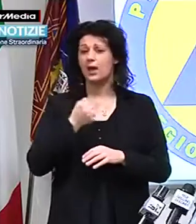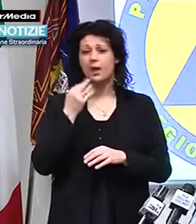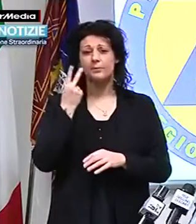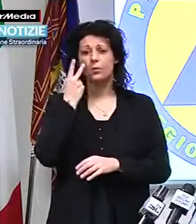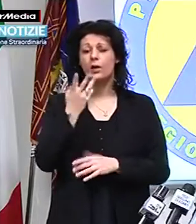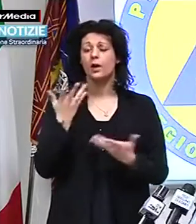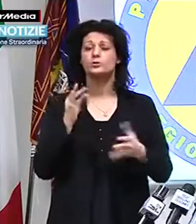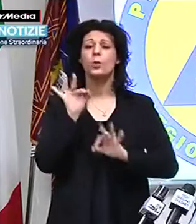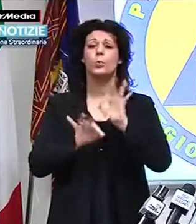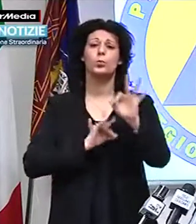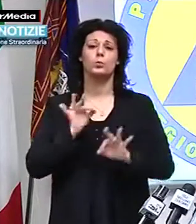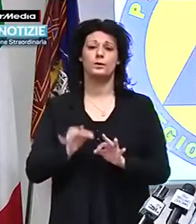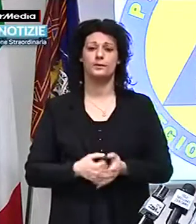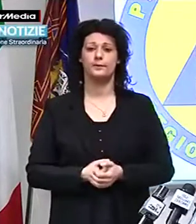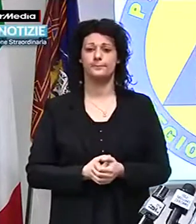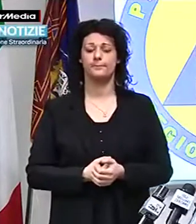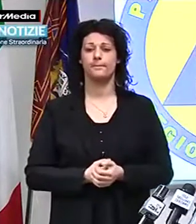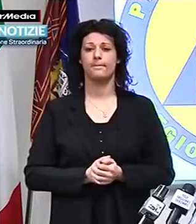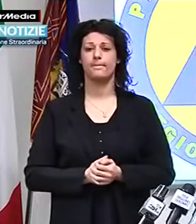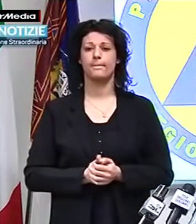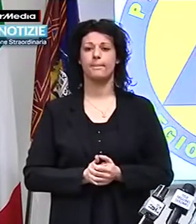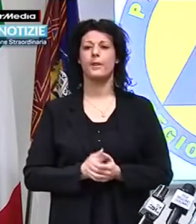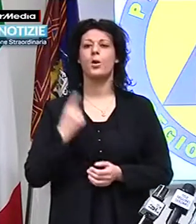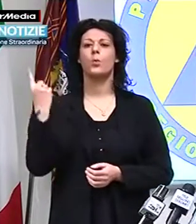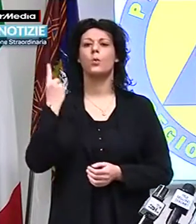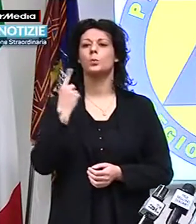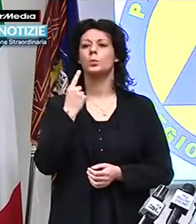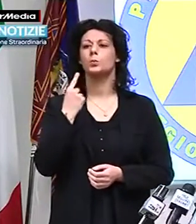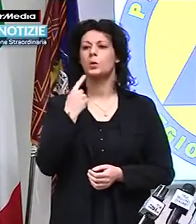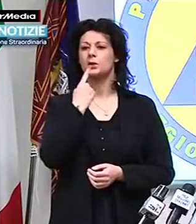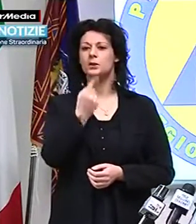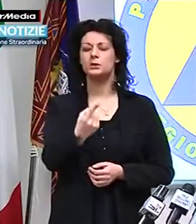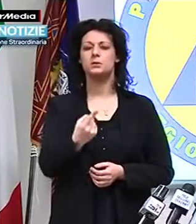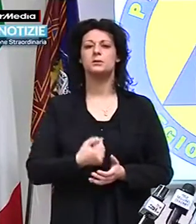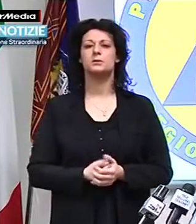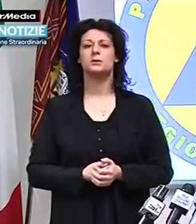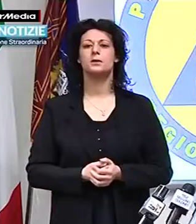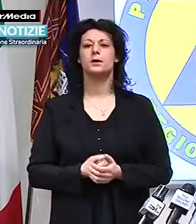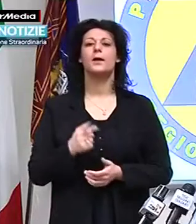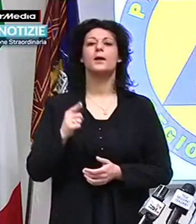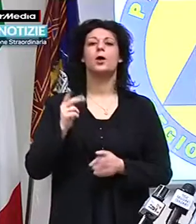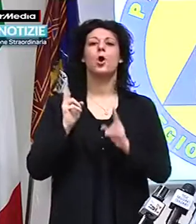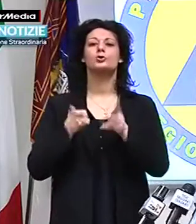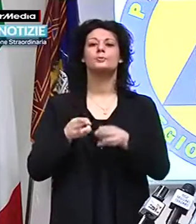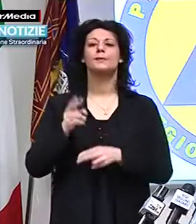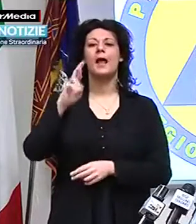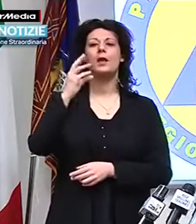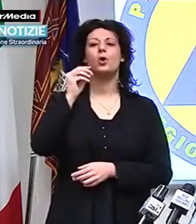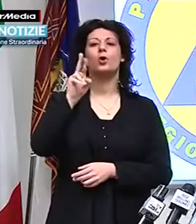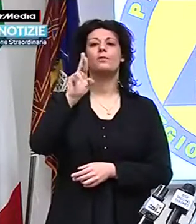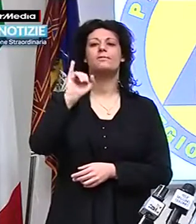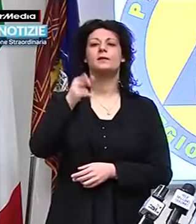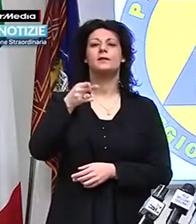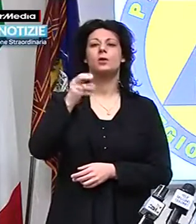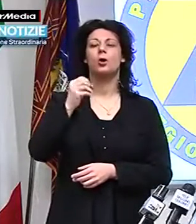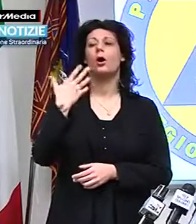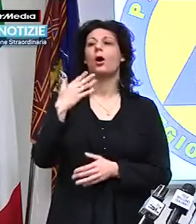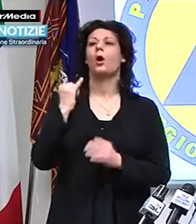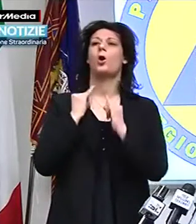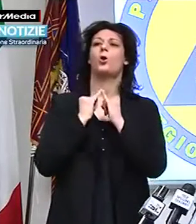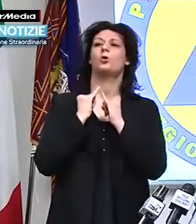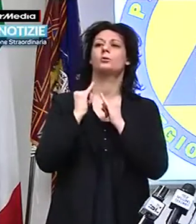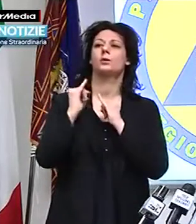letto di qualcuno che dice che l'ospedale, cioè, ad esempio l'ospedale di Rovigo è distante. L'ospedale di Rovigo,